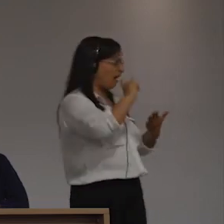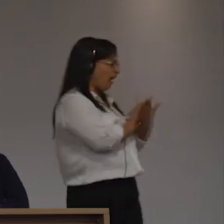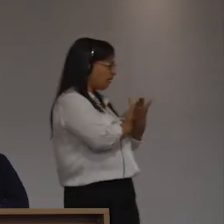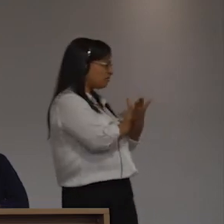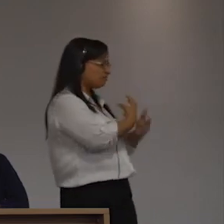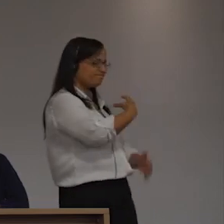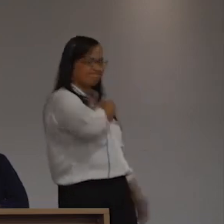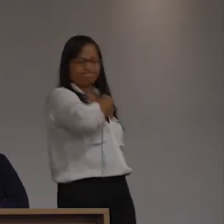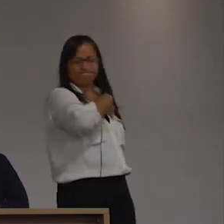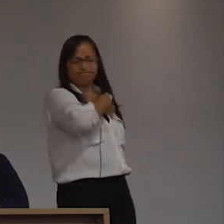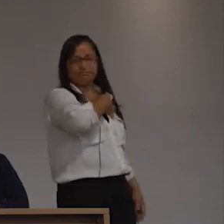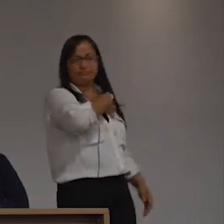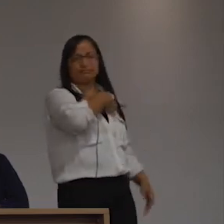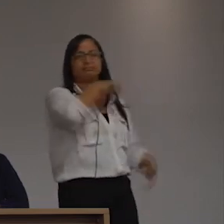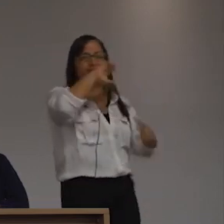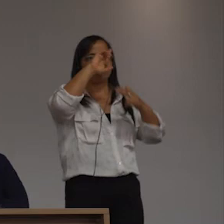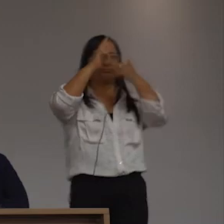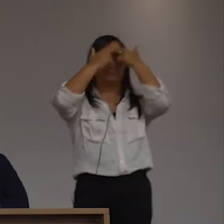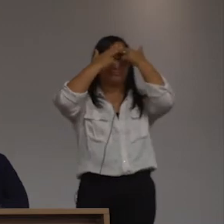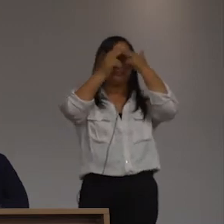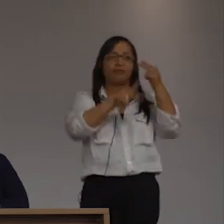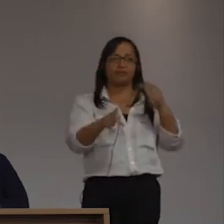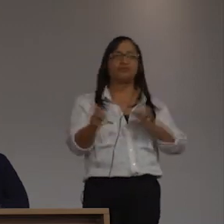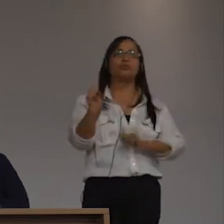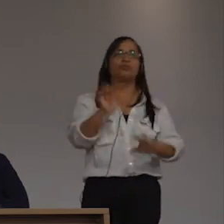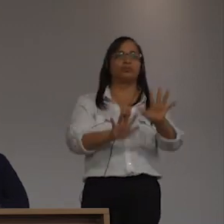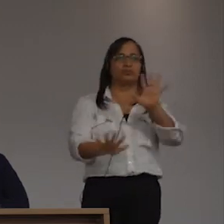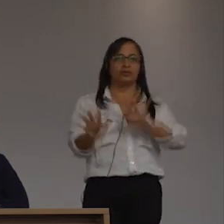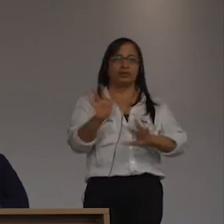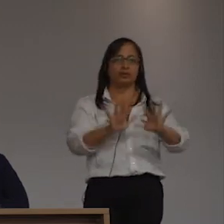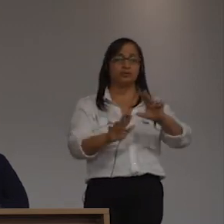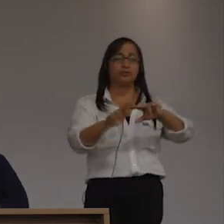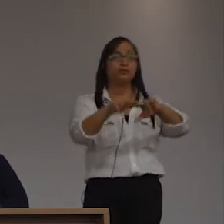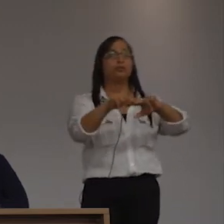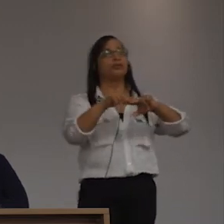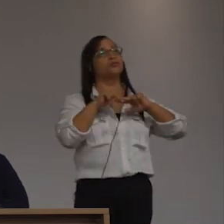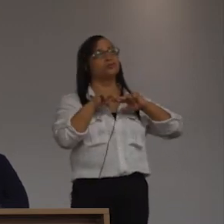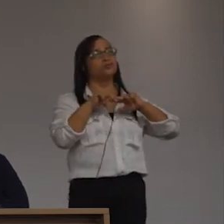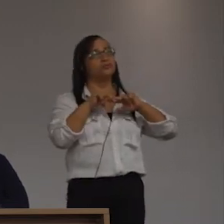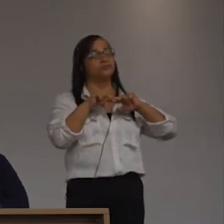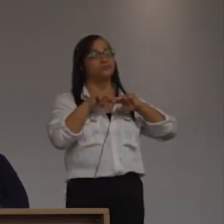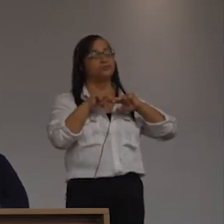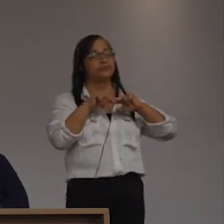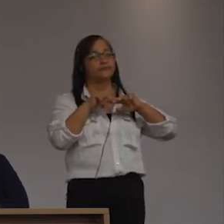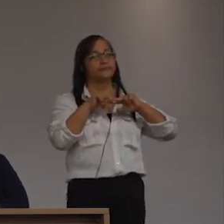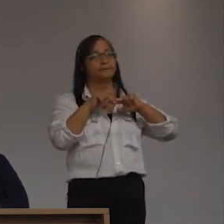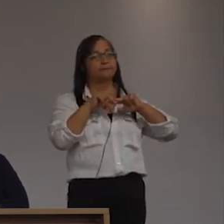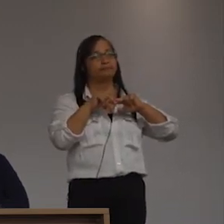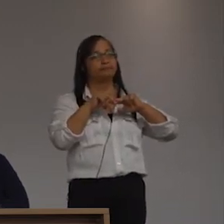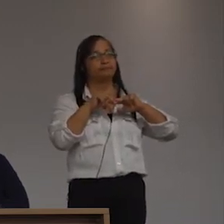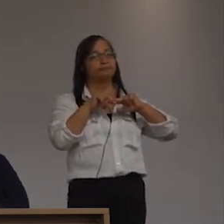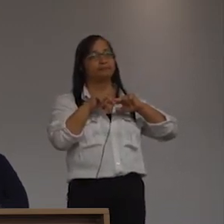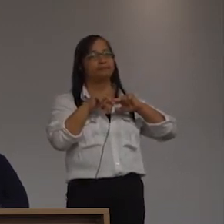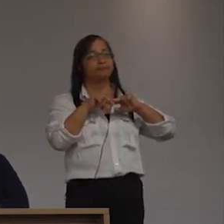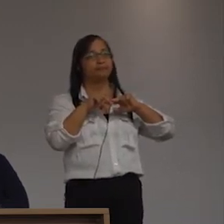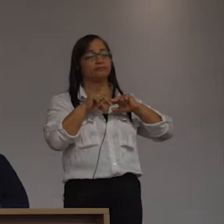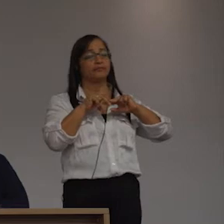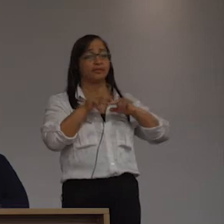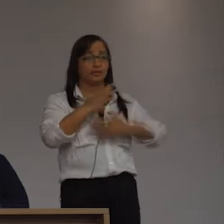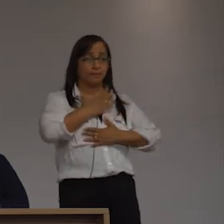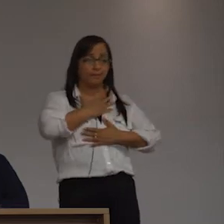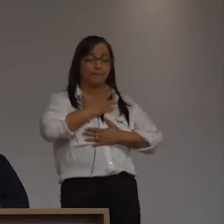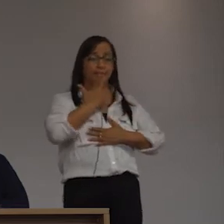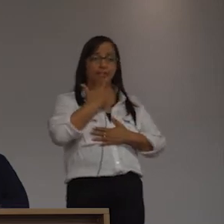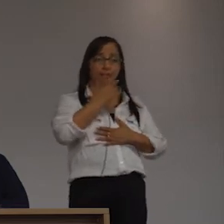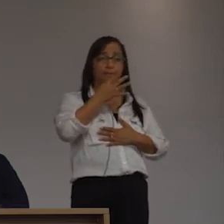no? Allora, questo mi porta a dire, a fare un'altra, qui